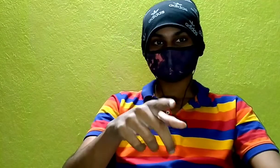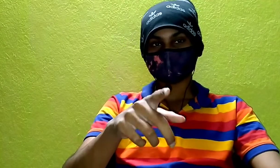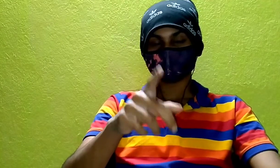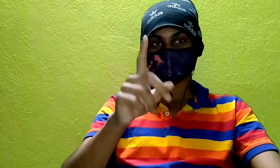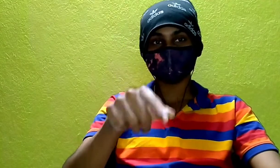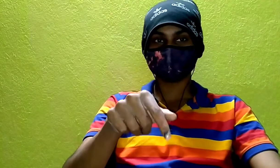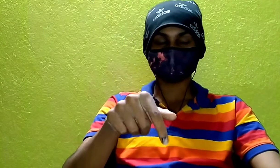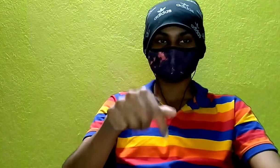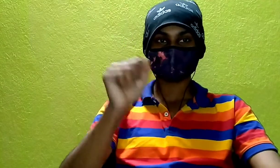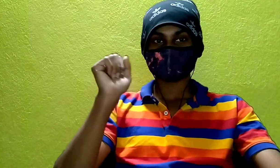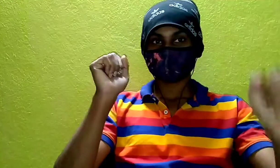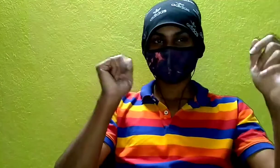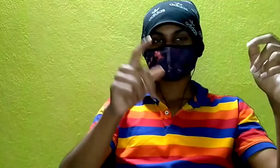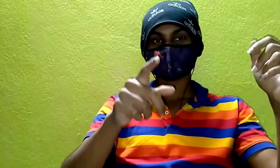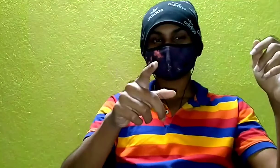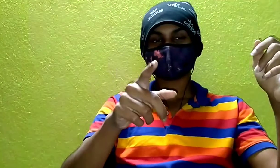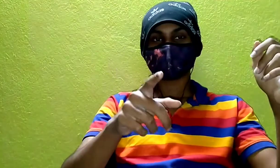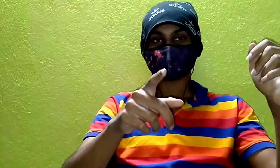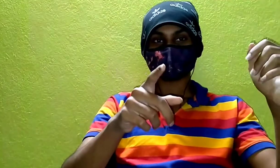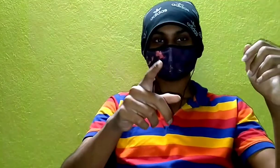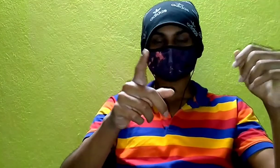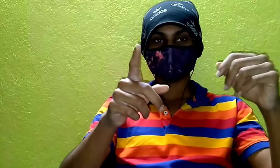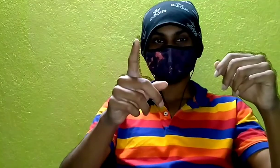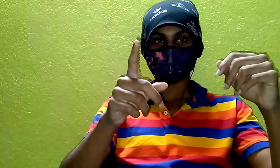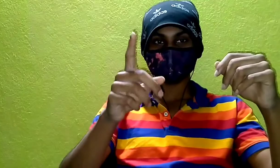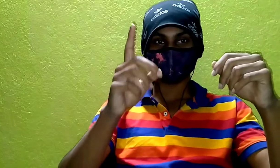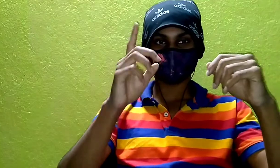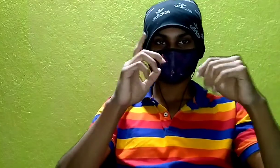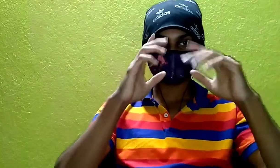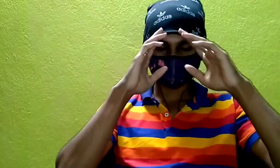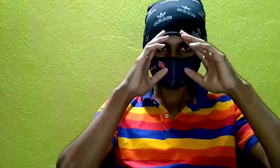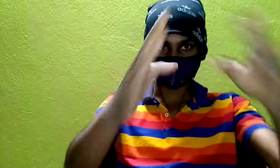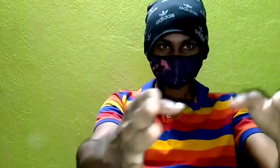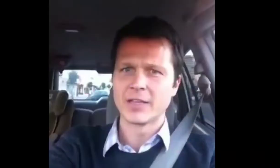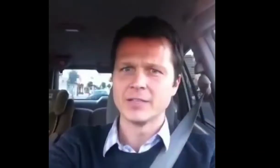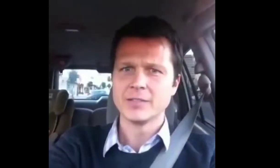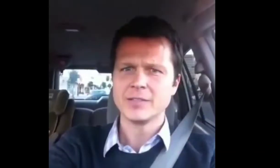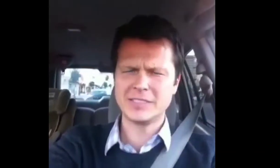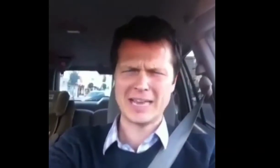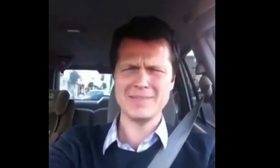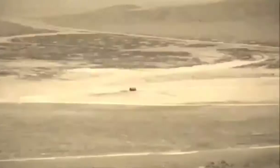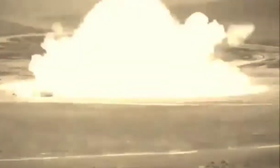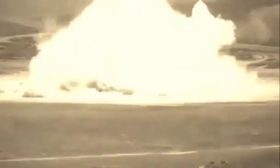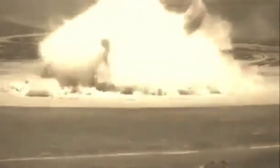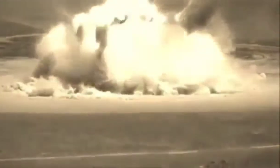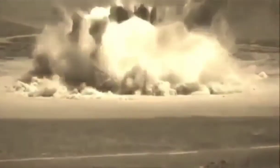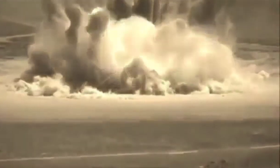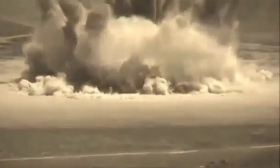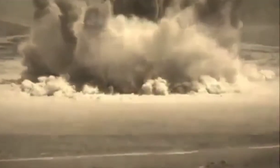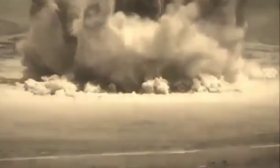कैसा लगा comment बताना मिनिस्टर अपने नेक्स्ट वीडियो में तब तक के लिए रुके थे कि जुलै